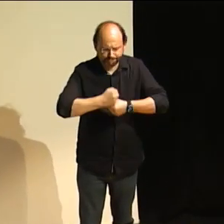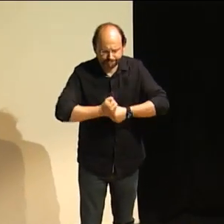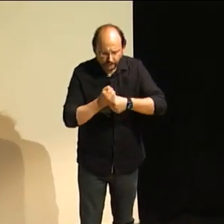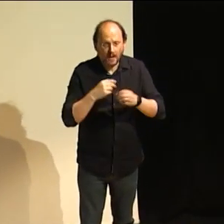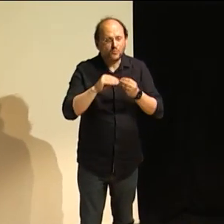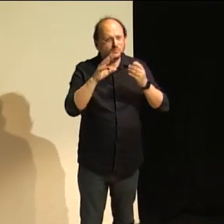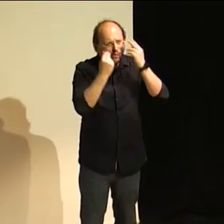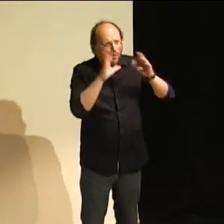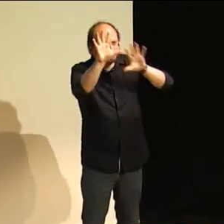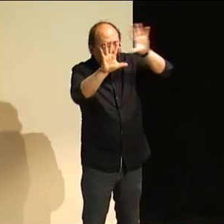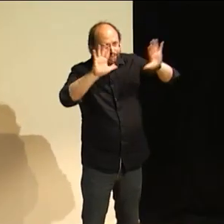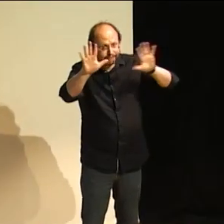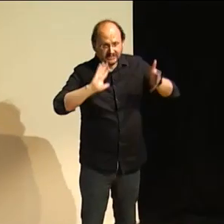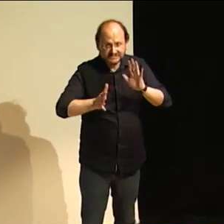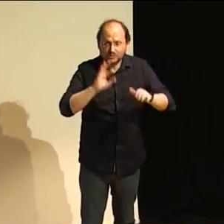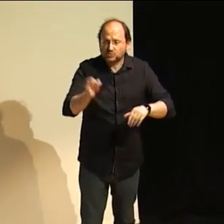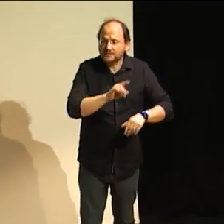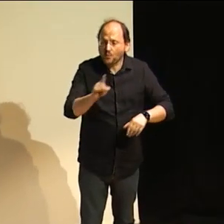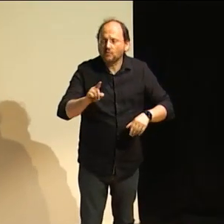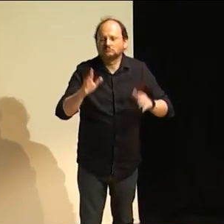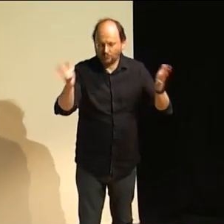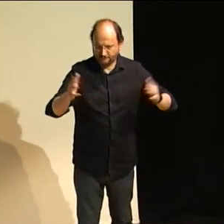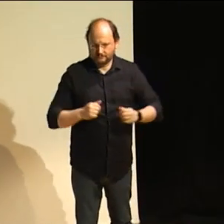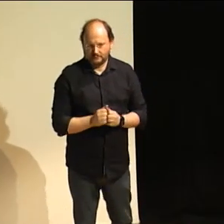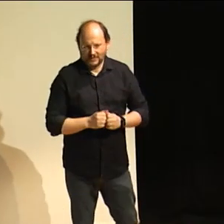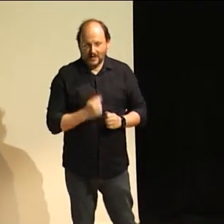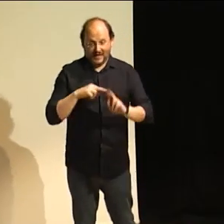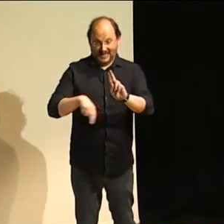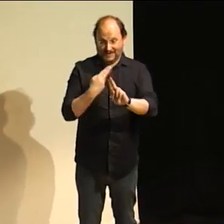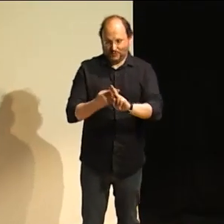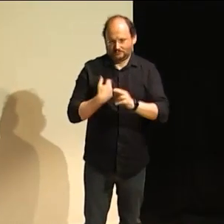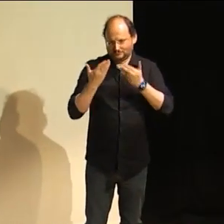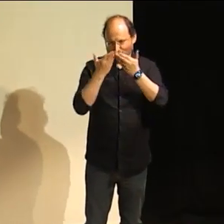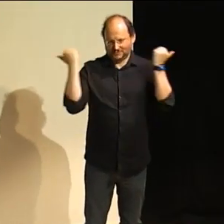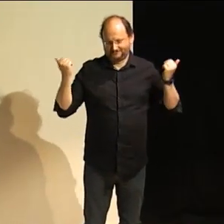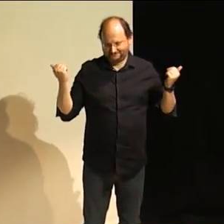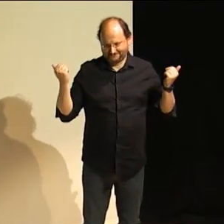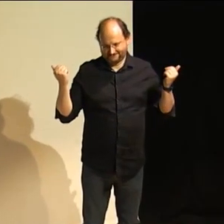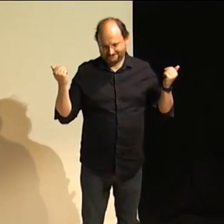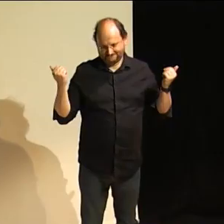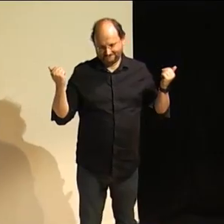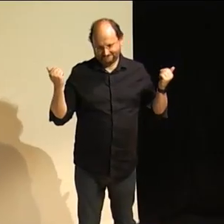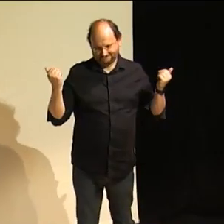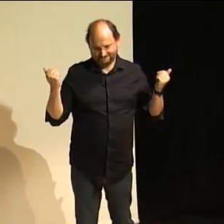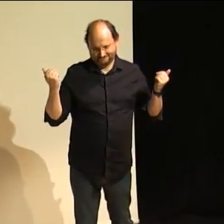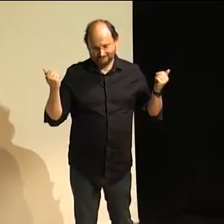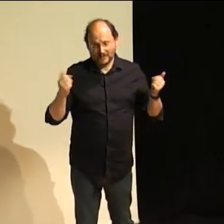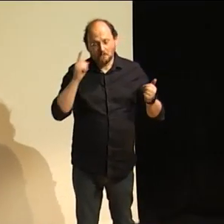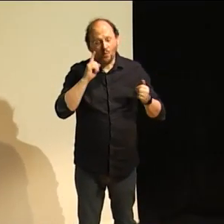Alors, effectivement, l'humanité a commencé, il semblerait que l'humanité ait commencé par du